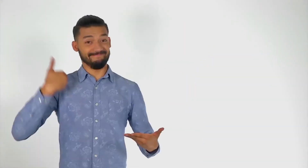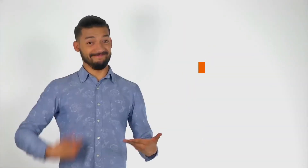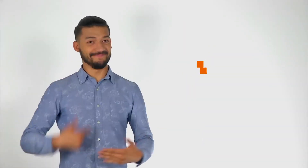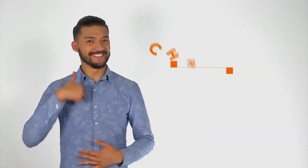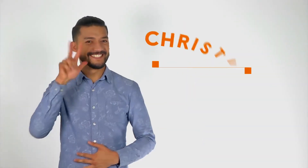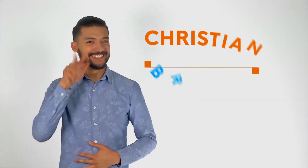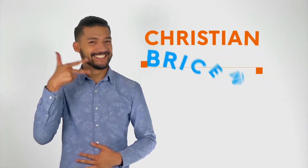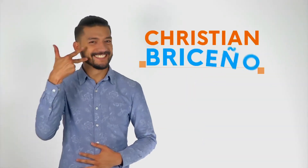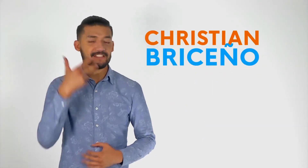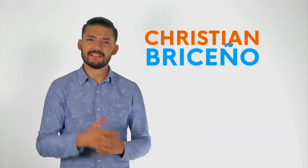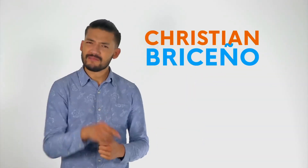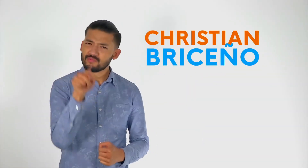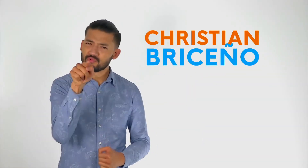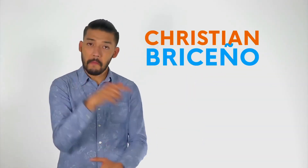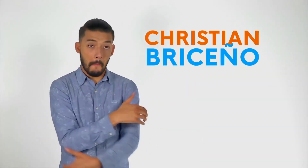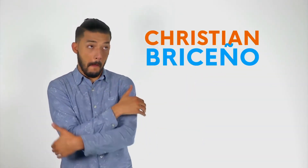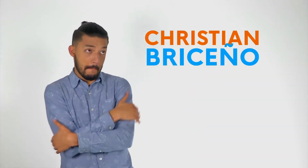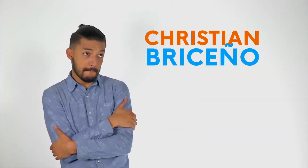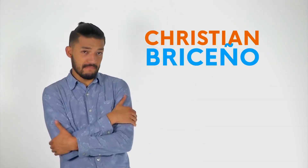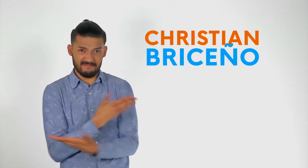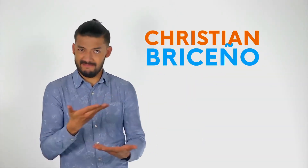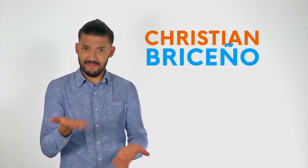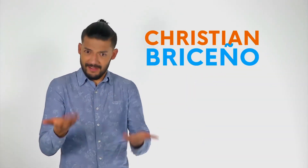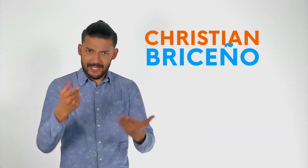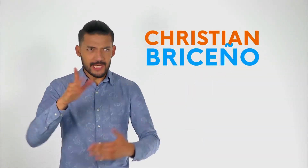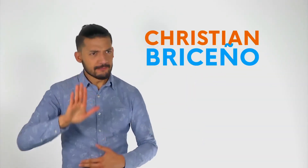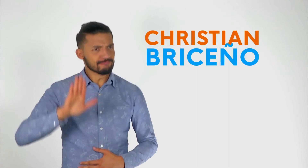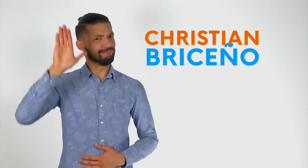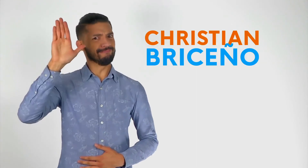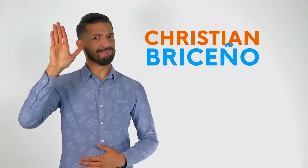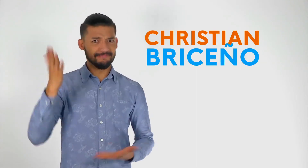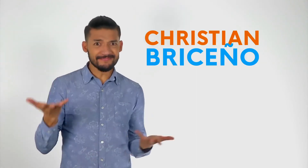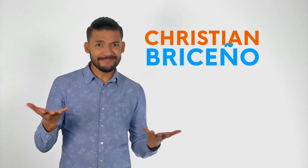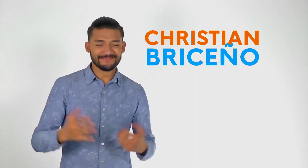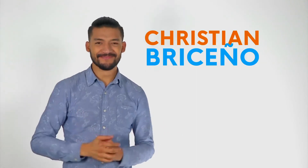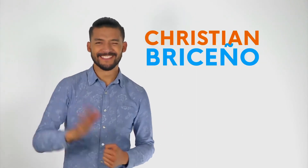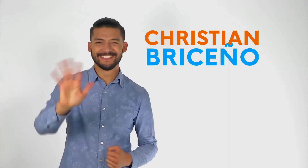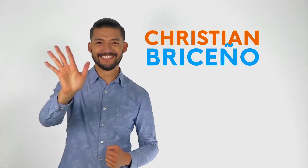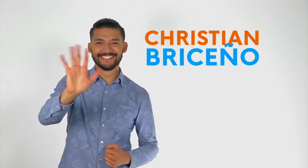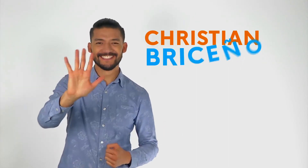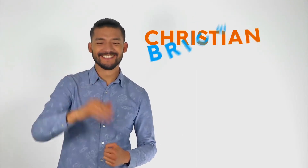Yo soy Cristian Briceño y tomo el control. Adiós.